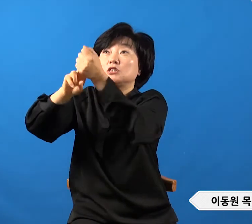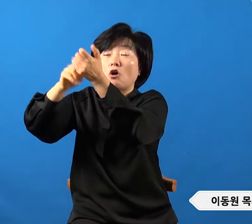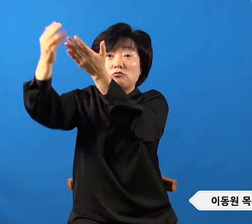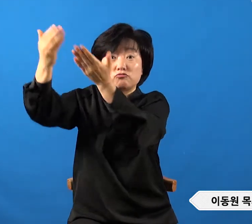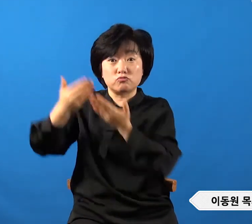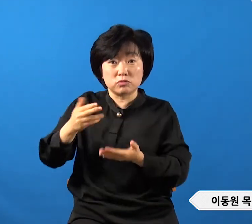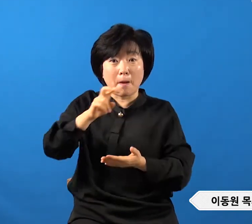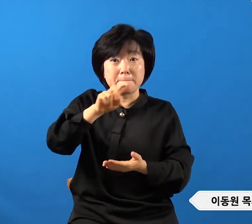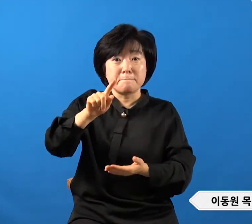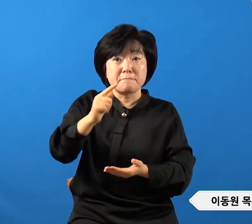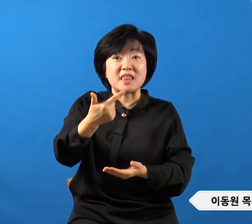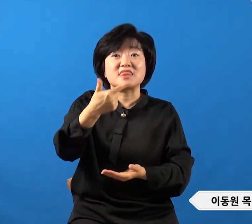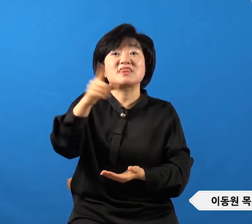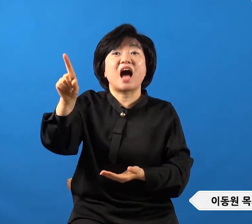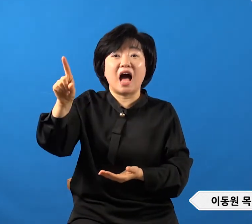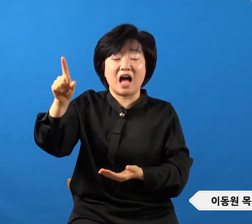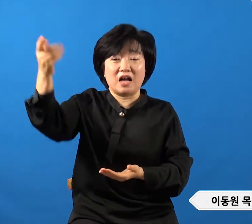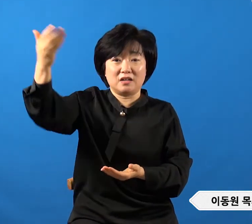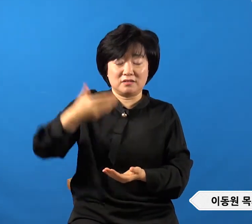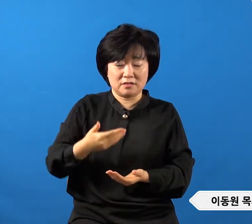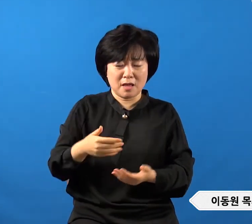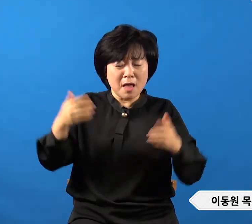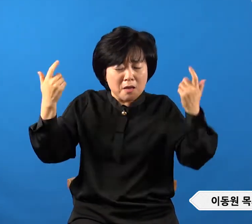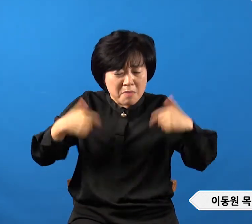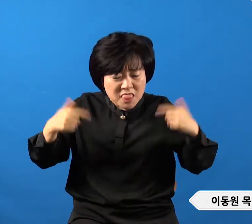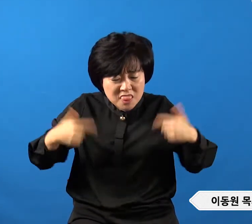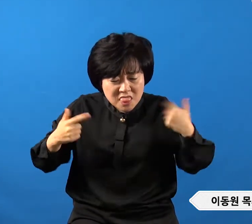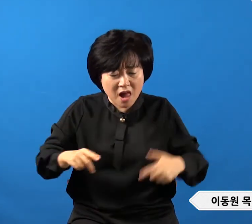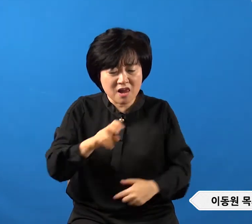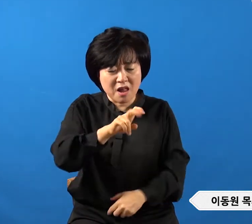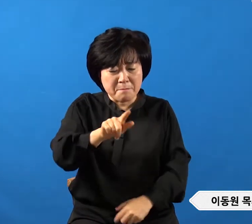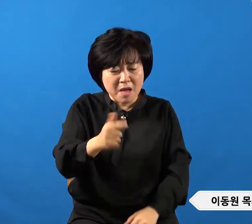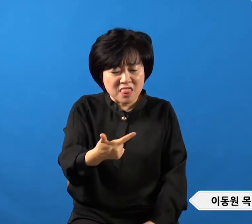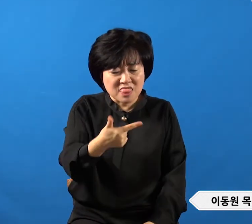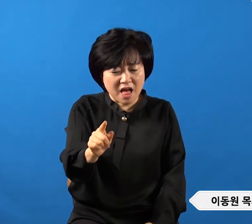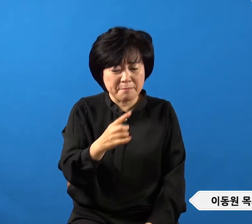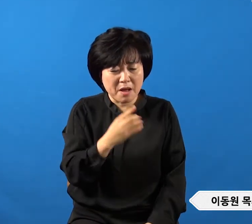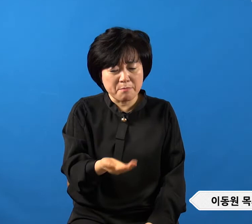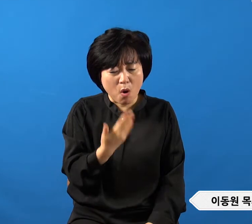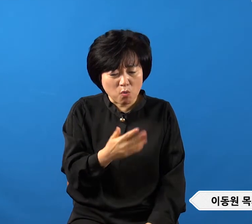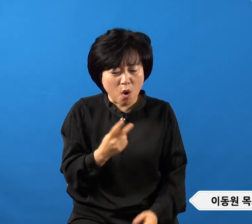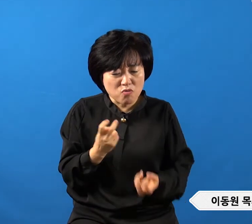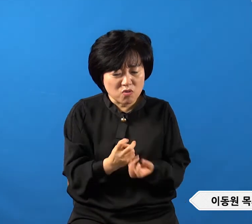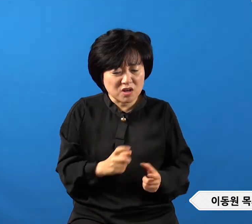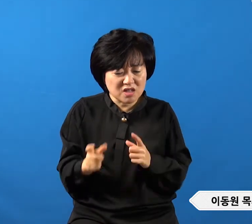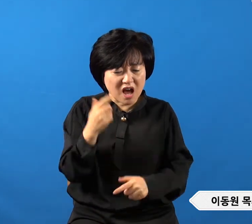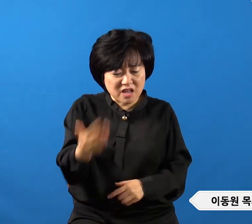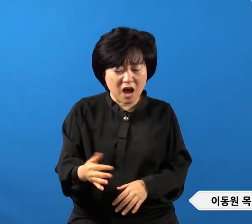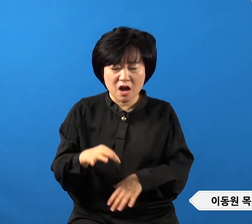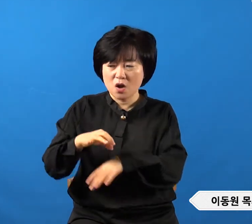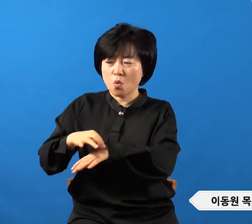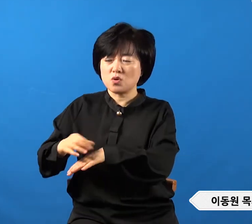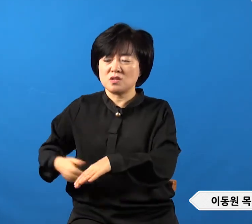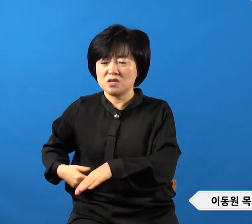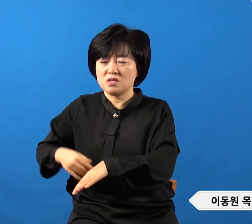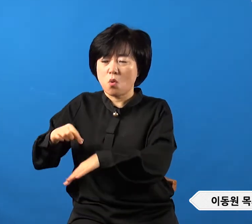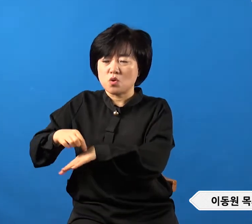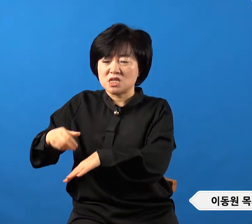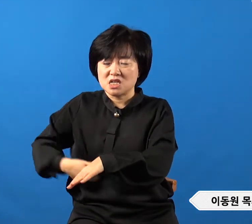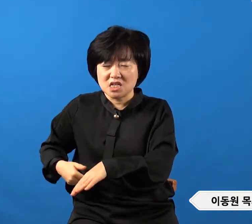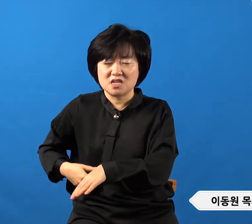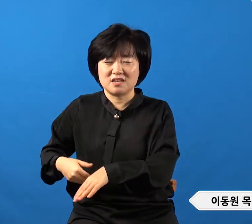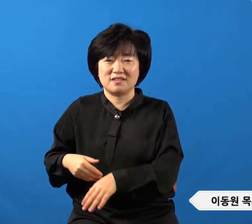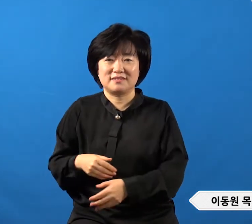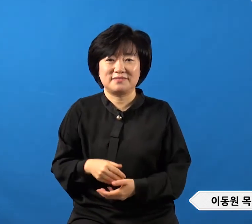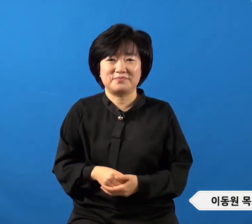주셨는데 그 만나로 만족하지 말고 만나만 먹고 어떻게 사냐? 고기도 있어야지.